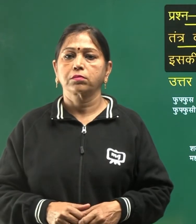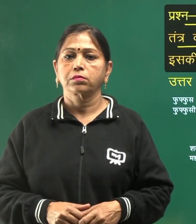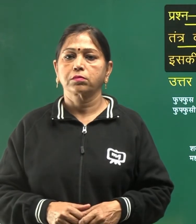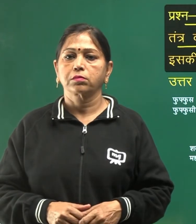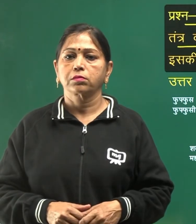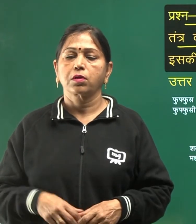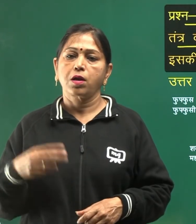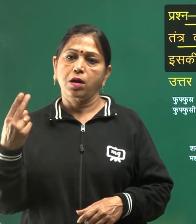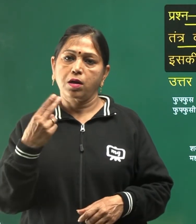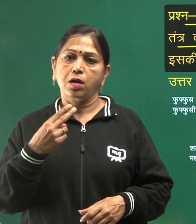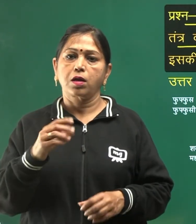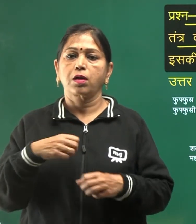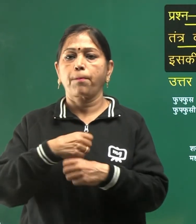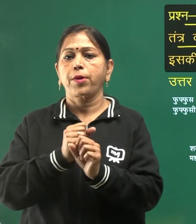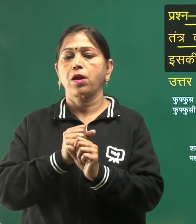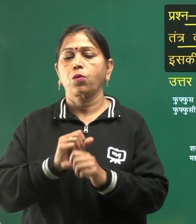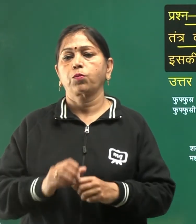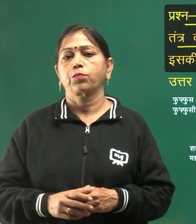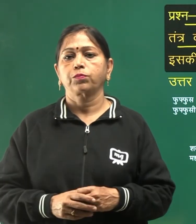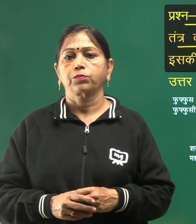रचना चित्र बनाइए